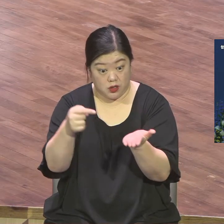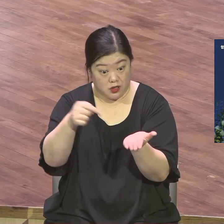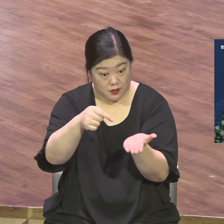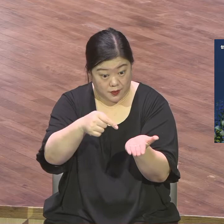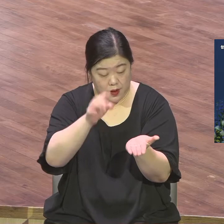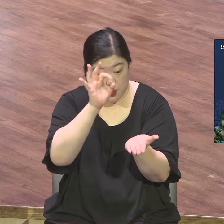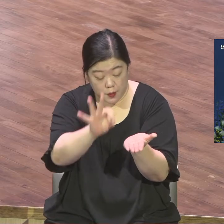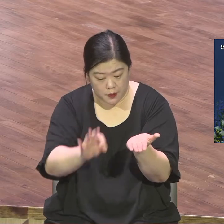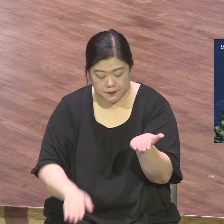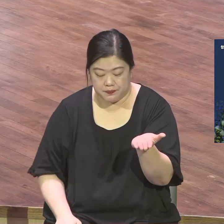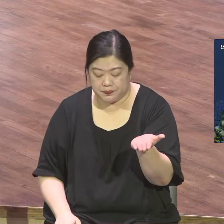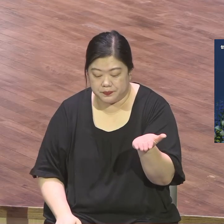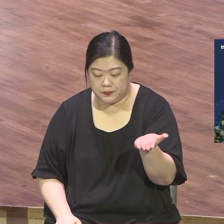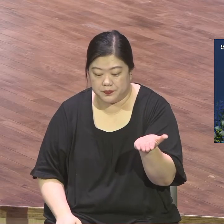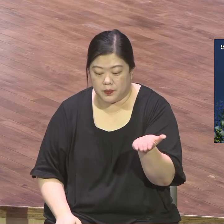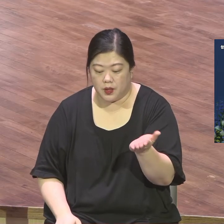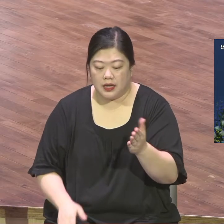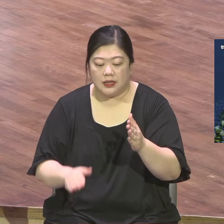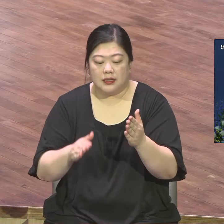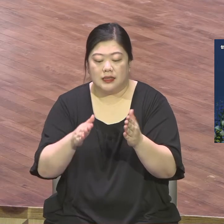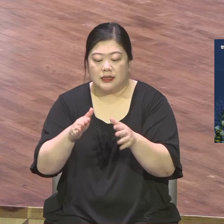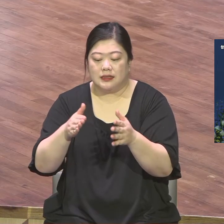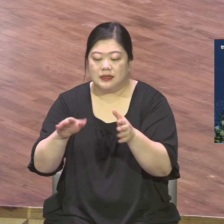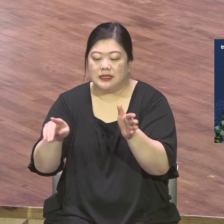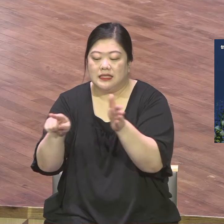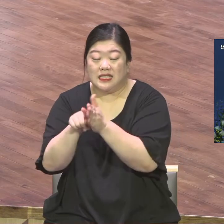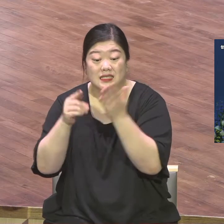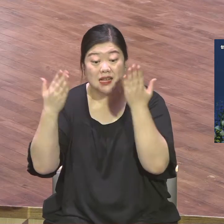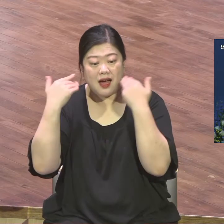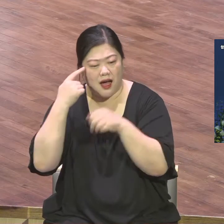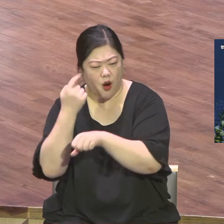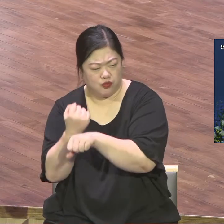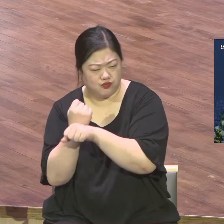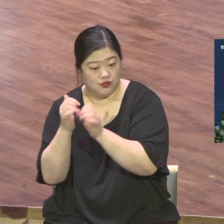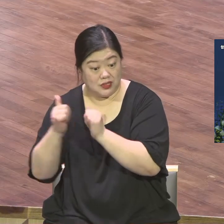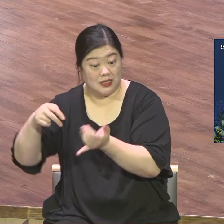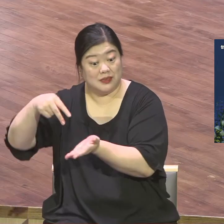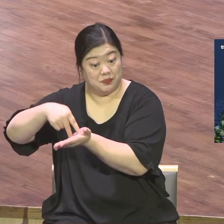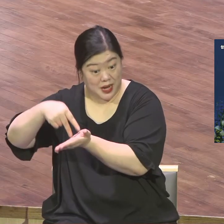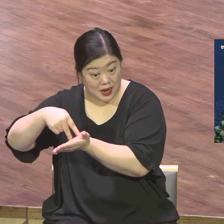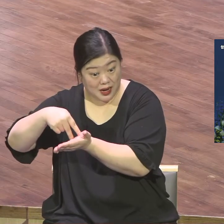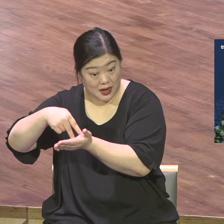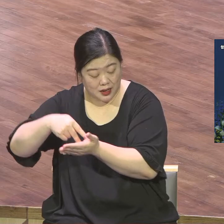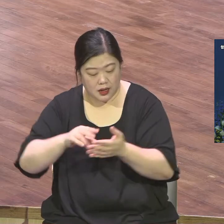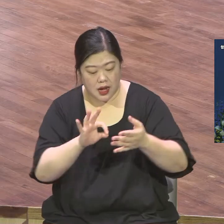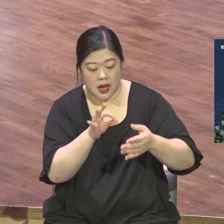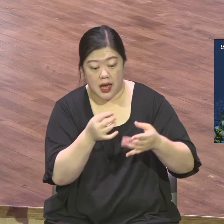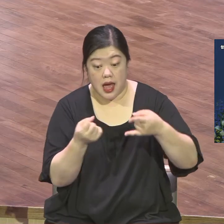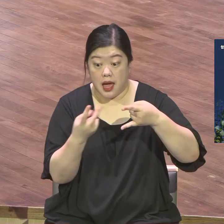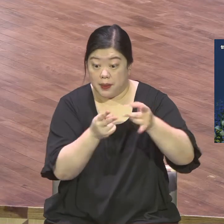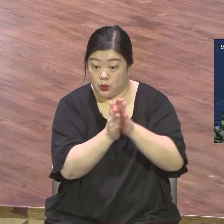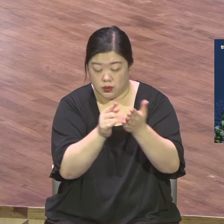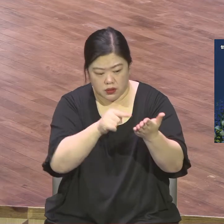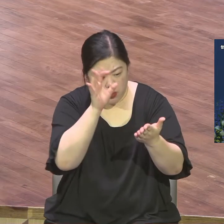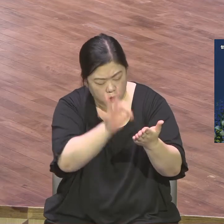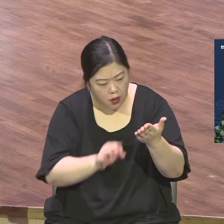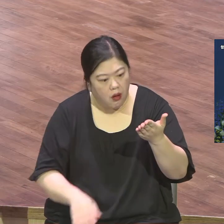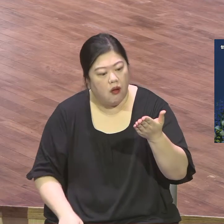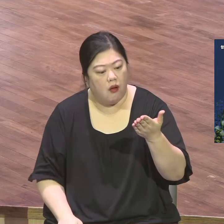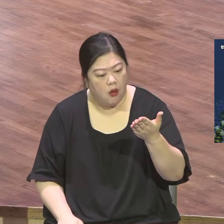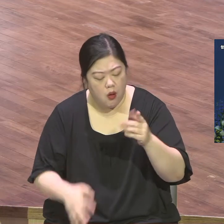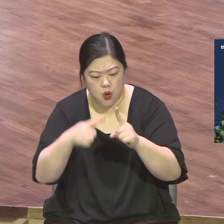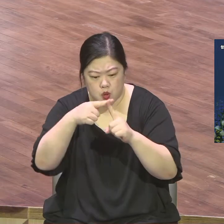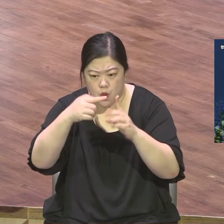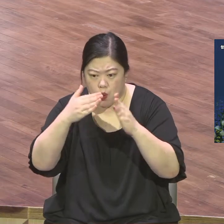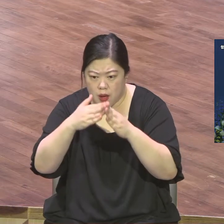에베소서는 조직 신학 중에서 교회론에 대해서, 그래 교회에 대해서 가장 잘